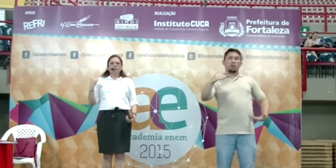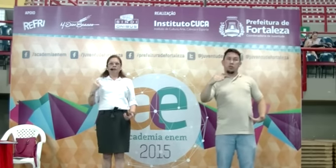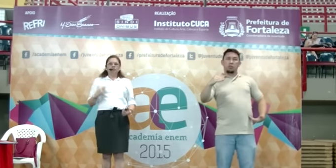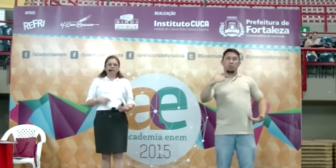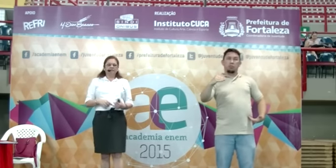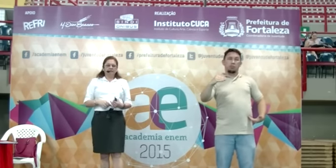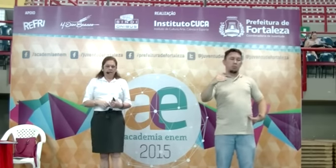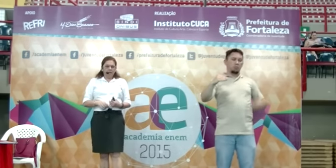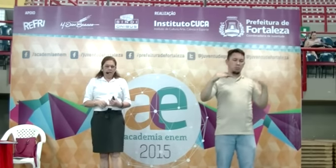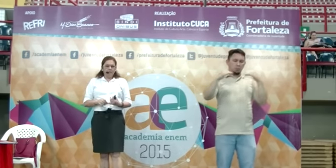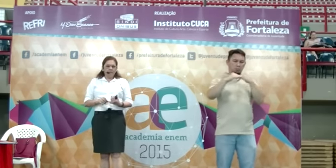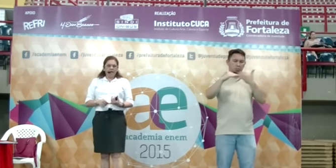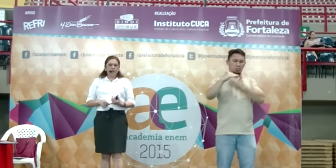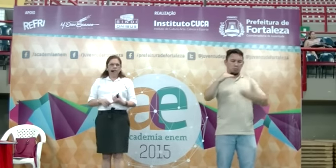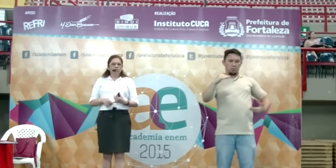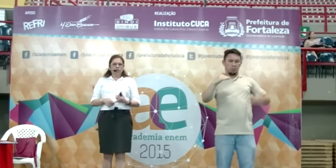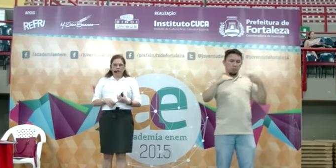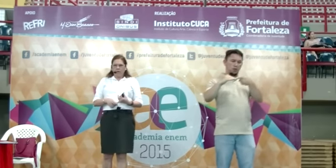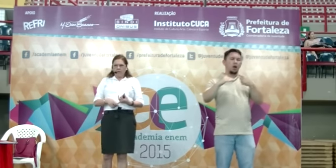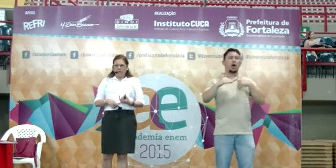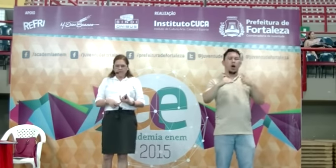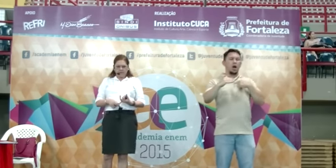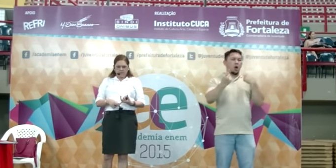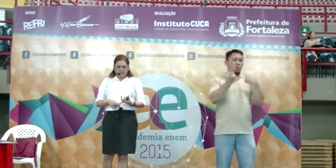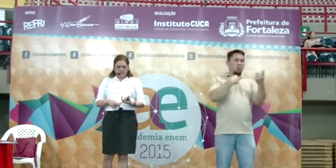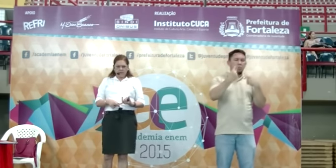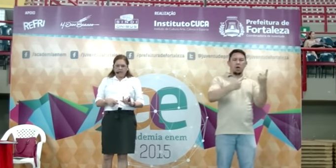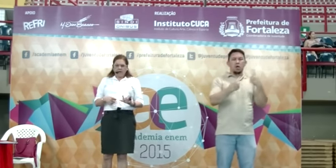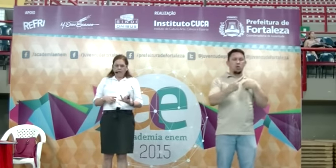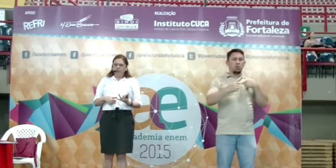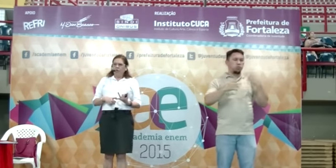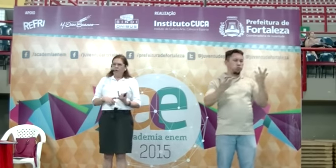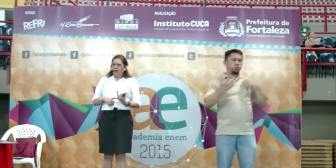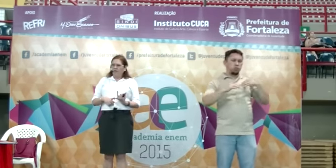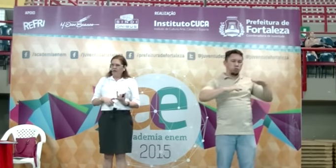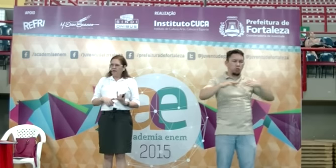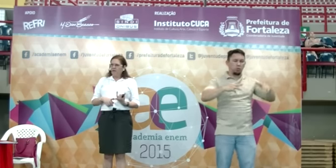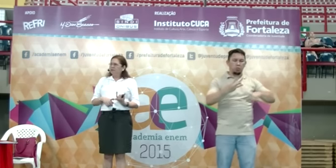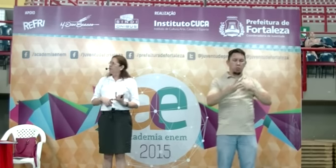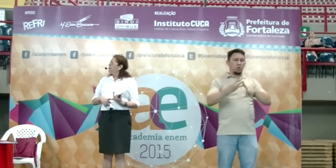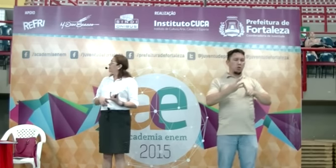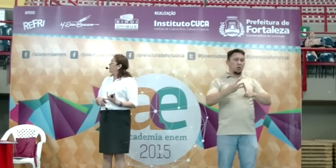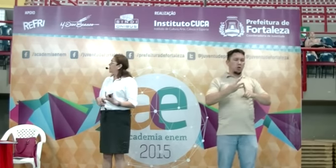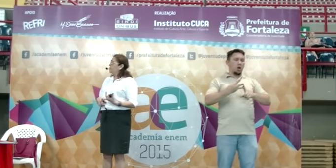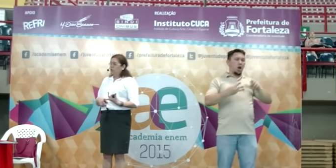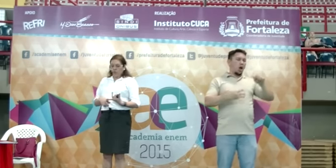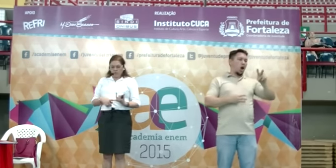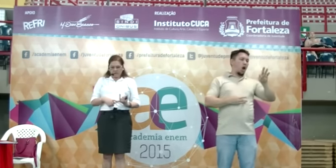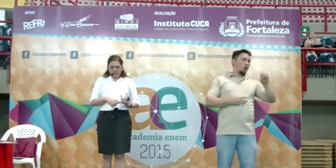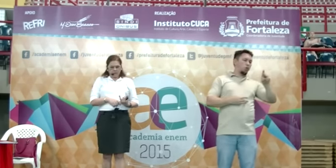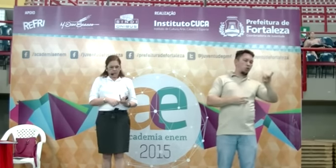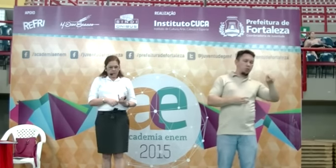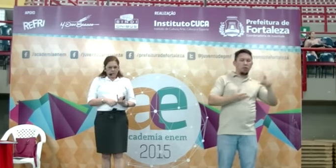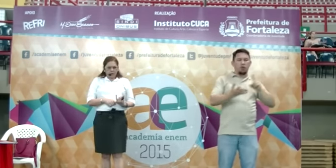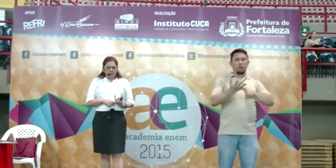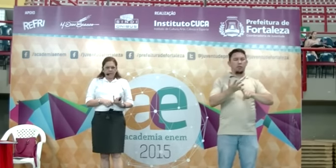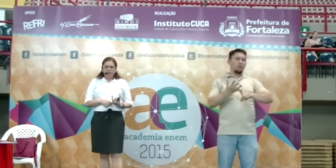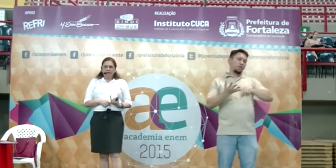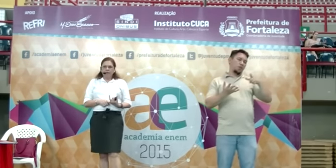público. Eu posso dizer meios de locomoção, automóveis,